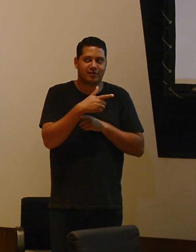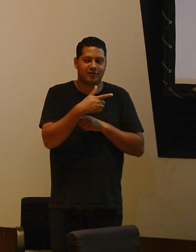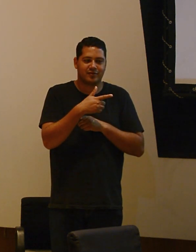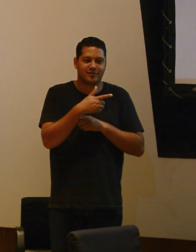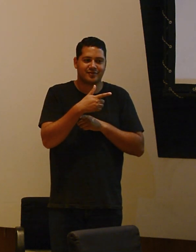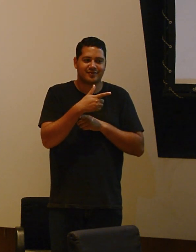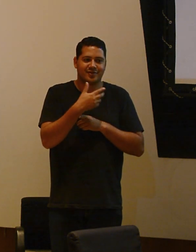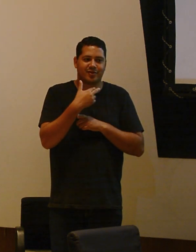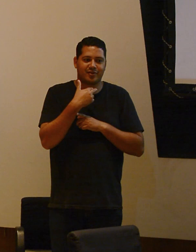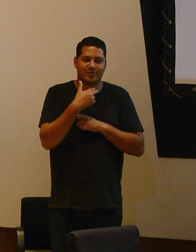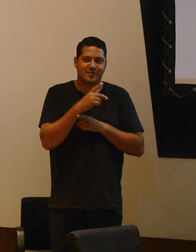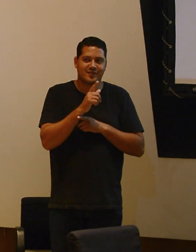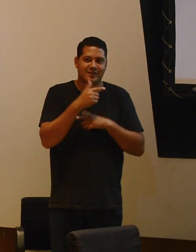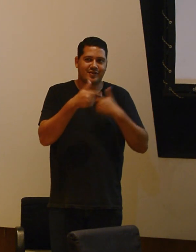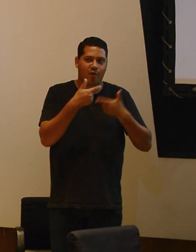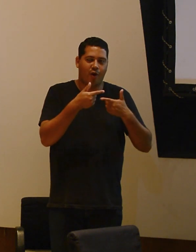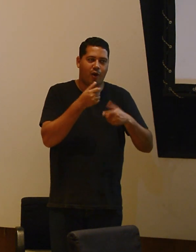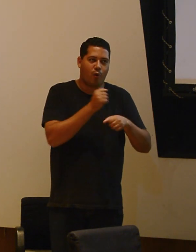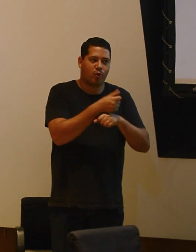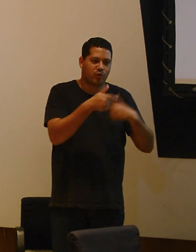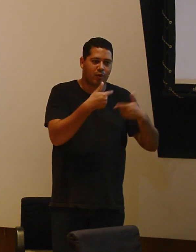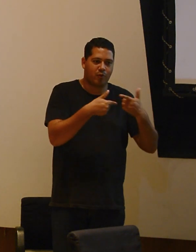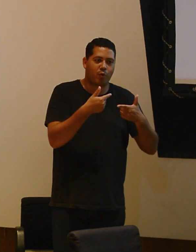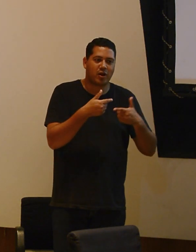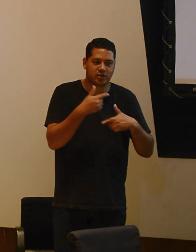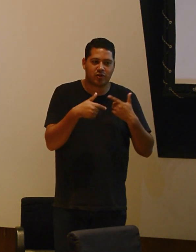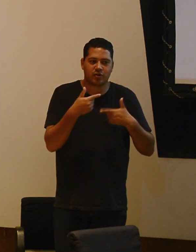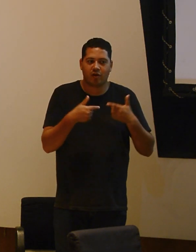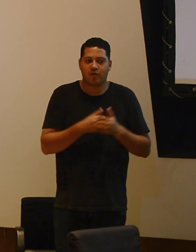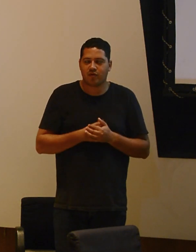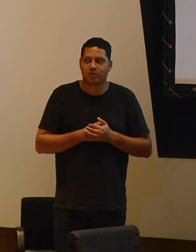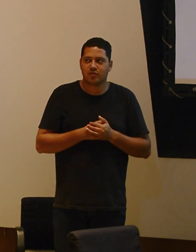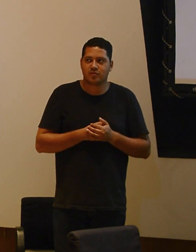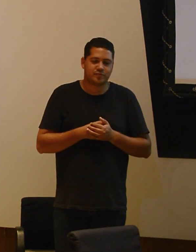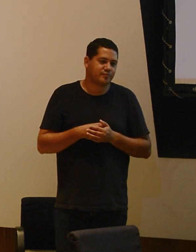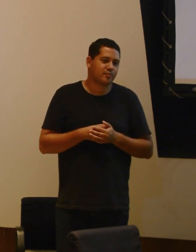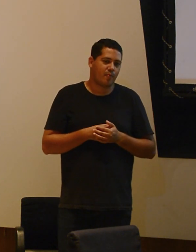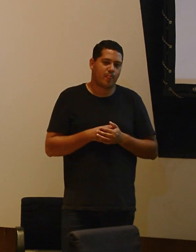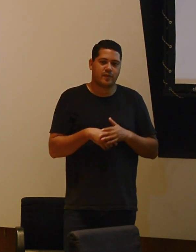recebê-la, professora doutora Isabela Silva. Fique à vontade com a palavra.